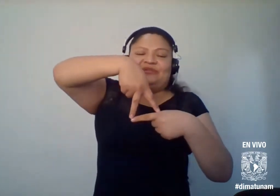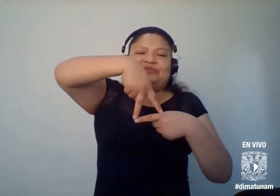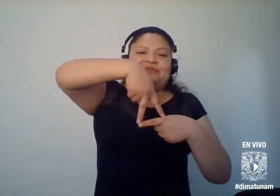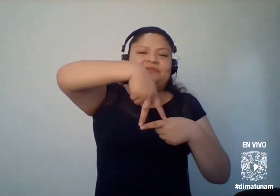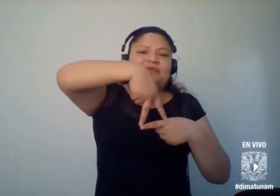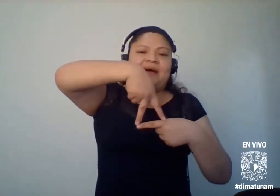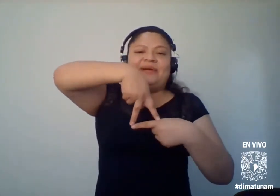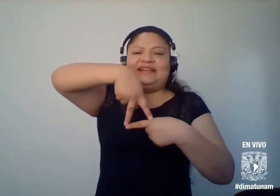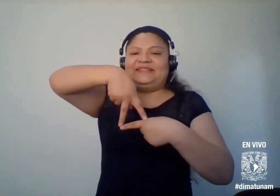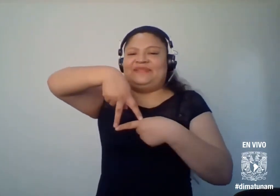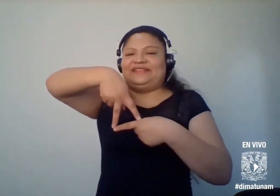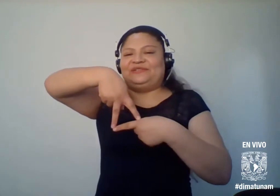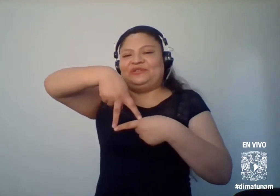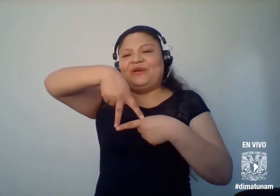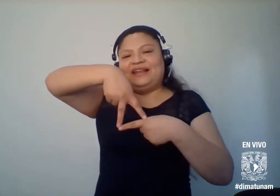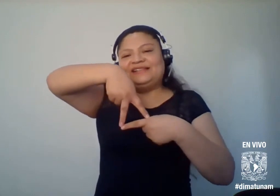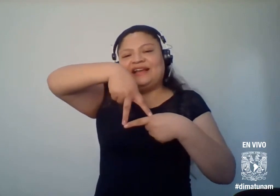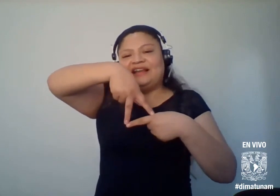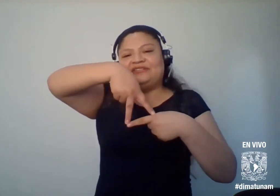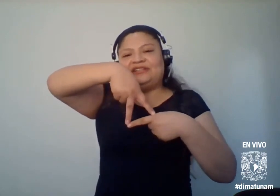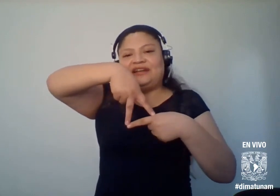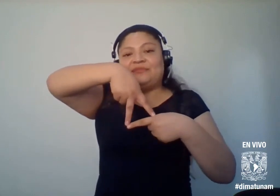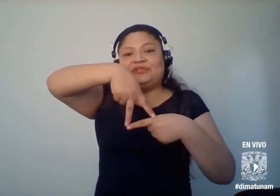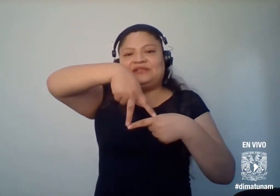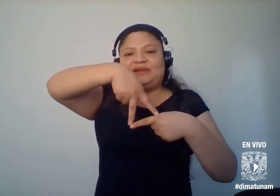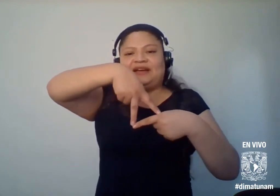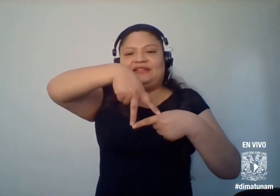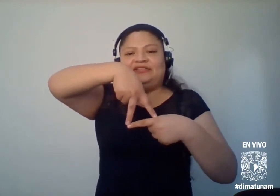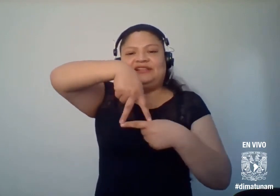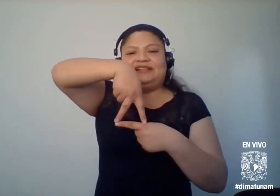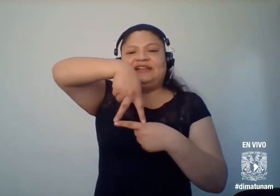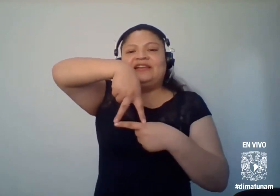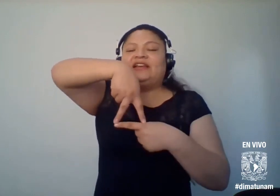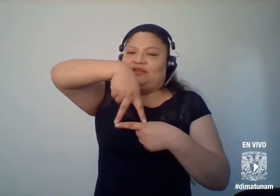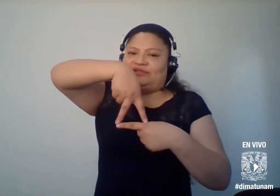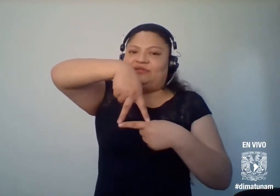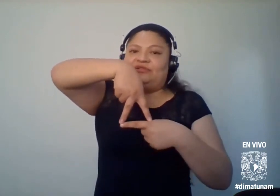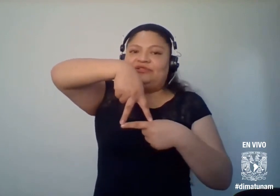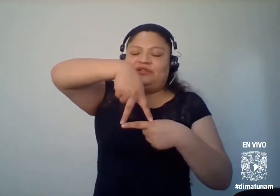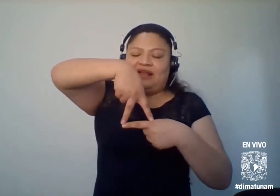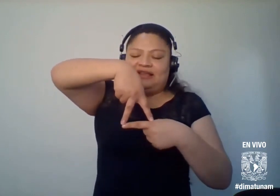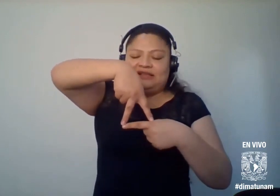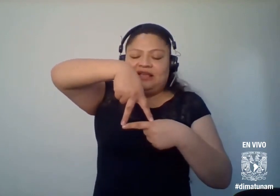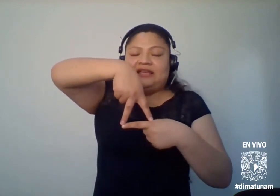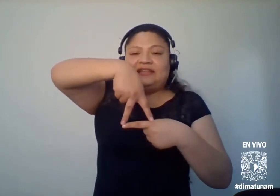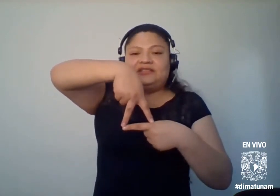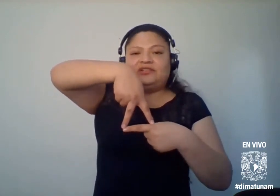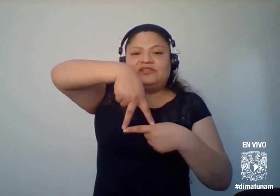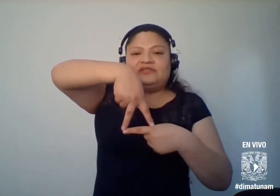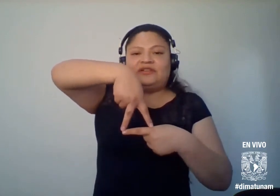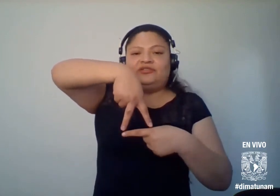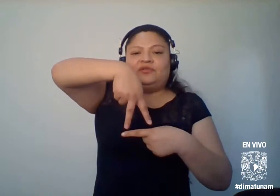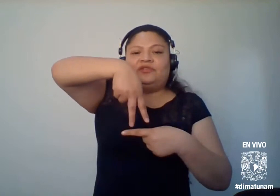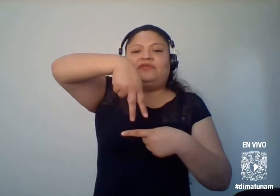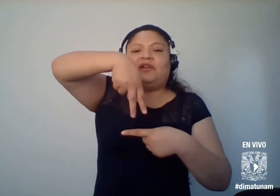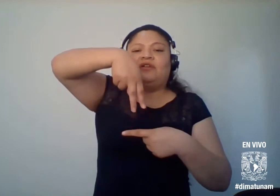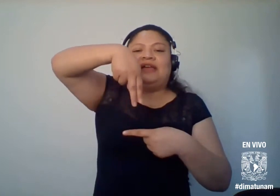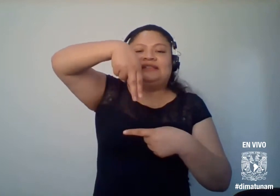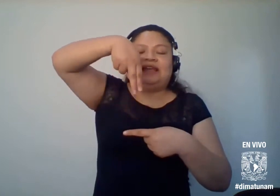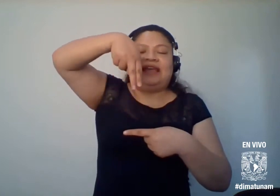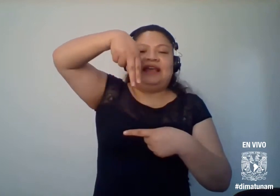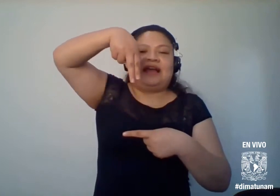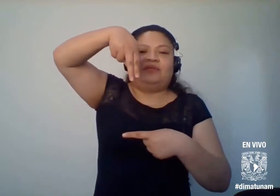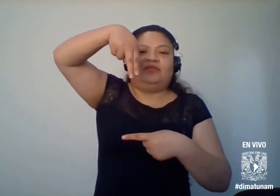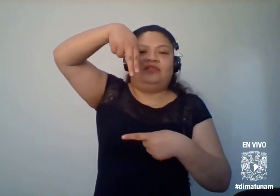los ángulos aparentemente son iguales, que claro, tendríamos que explicarlo y decir que los ángulos son iguales. Entonces, cuando yo